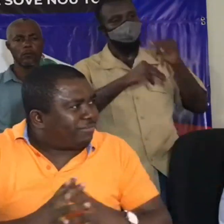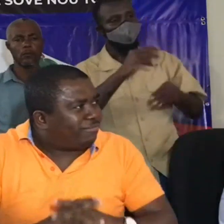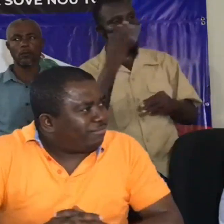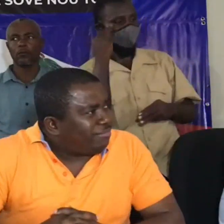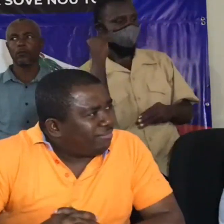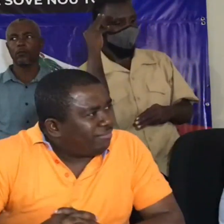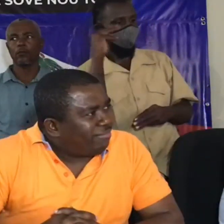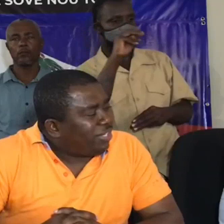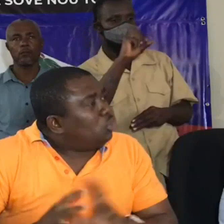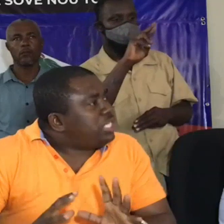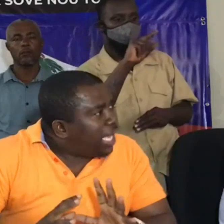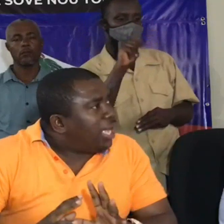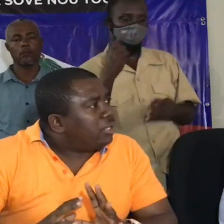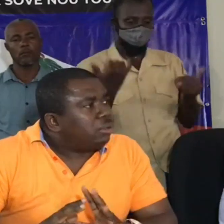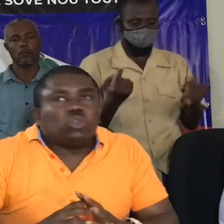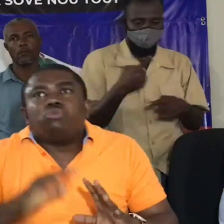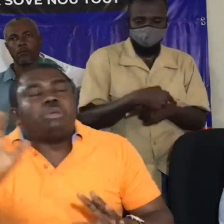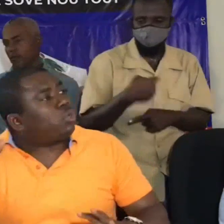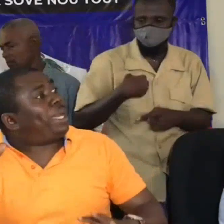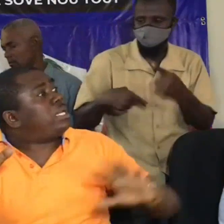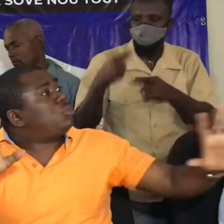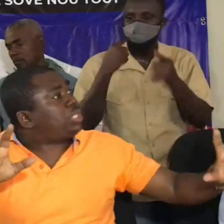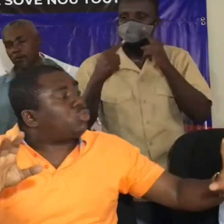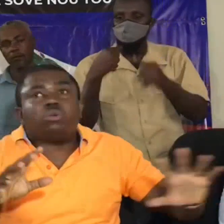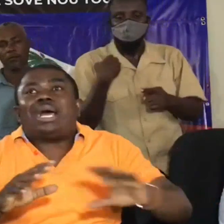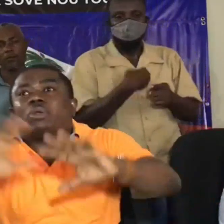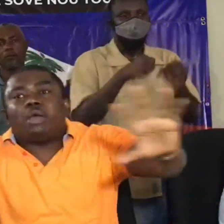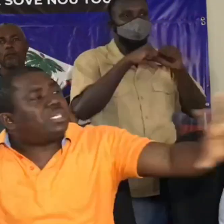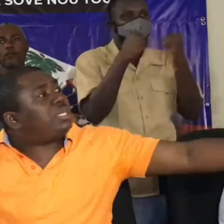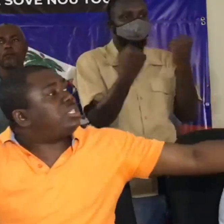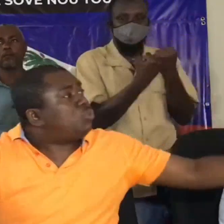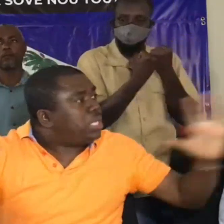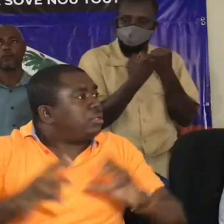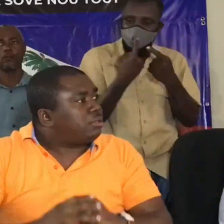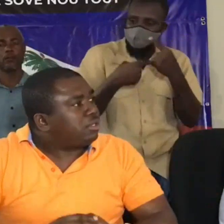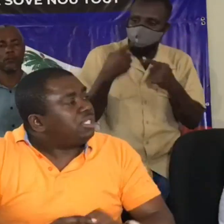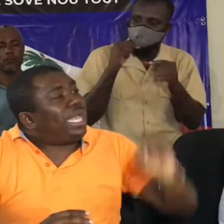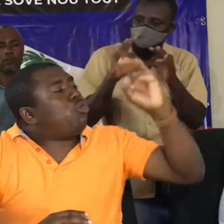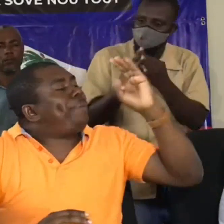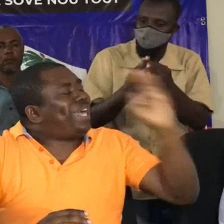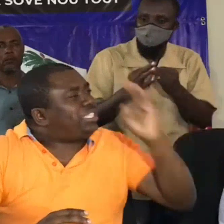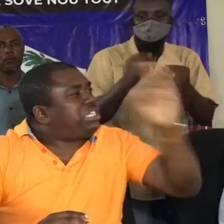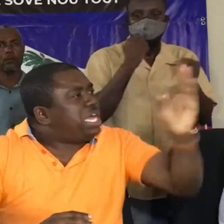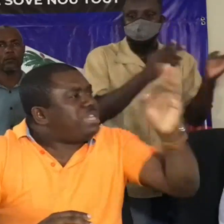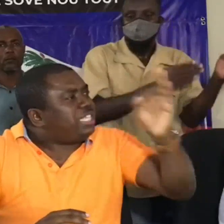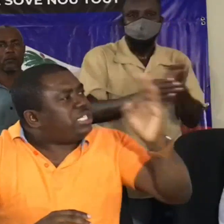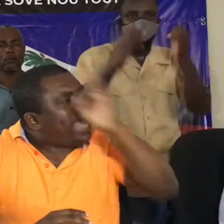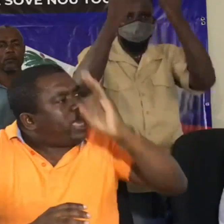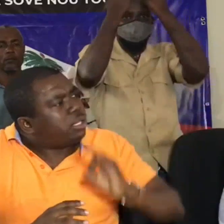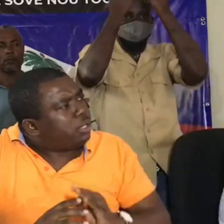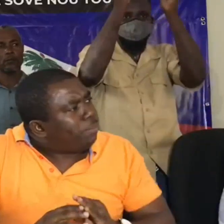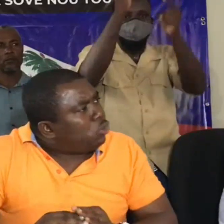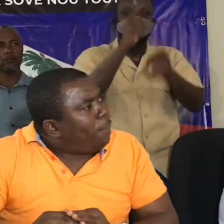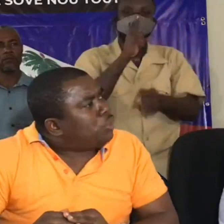politique. Jodia, si on a besoin de parler de négociation, alors Fessenjean lui. C'est le président